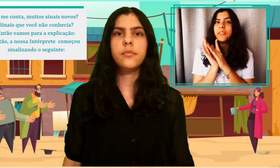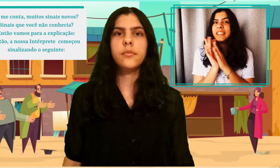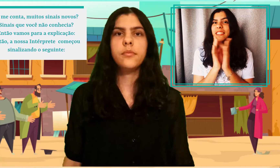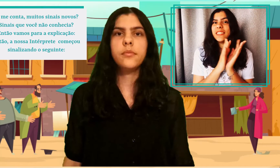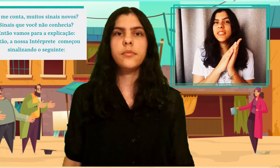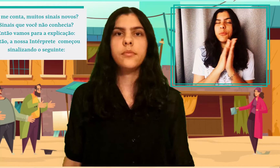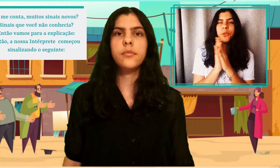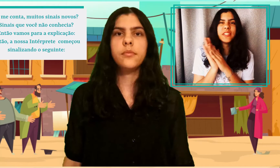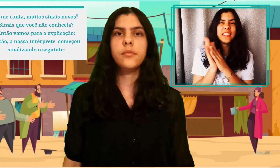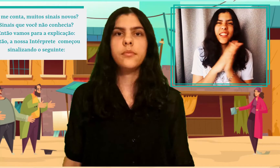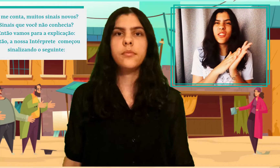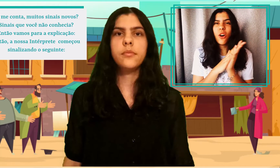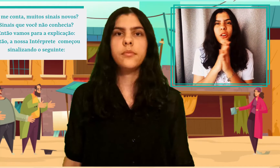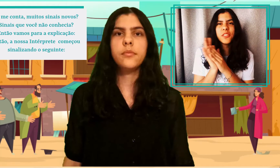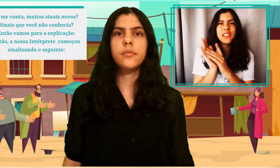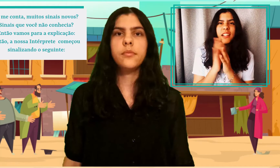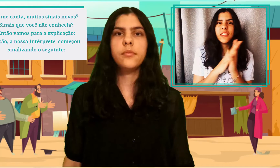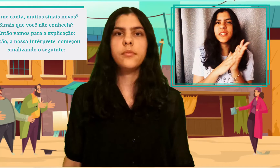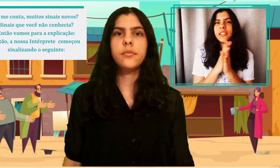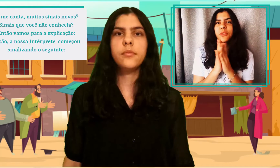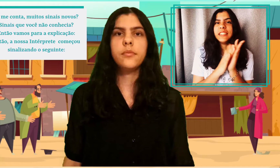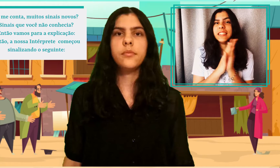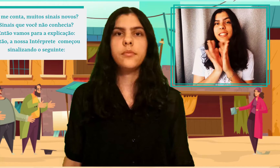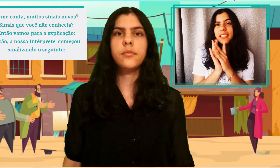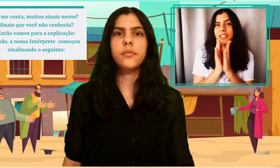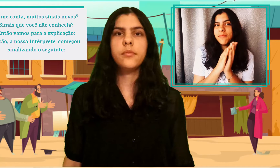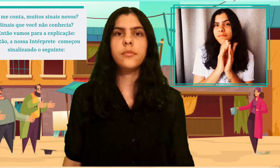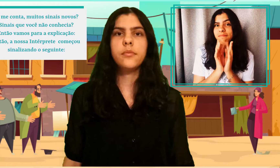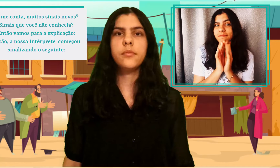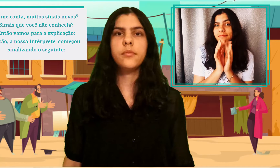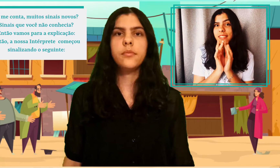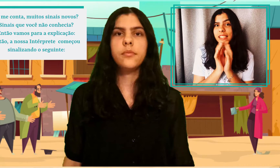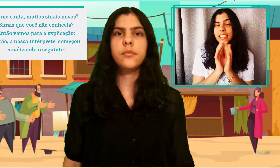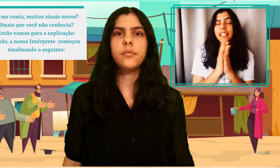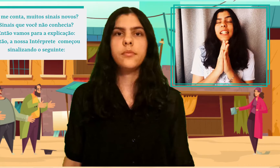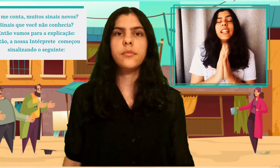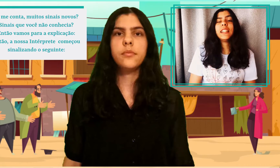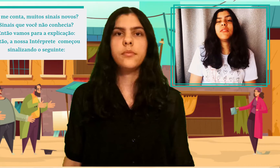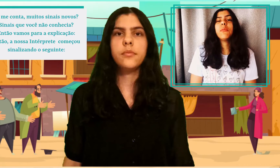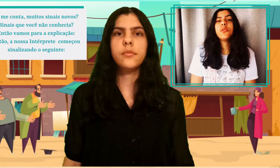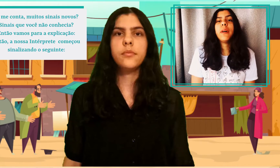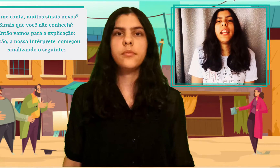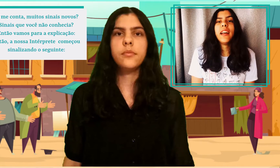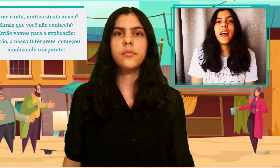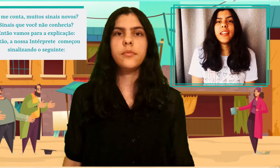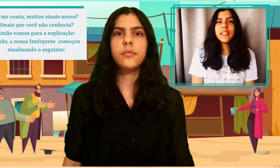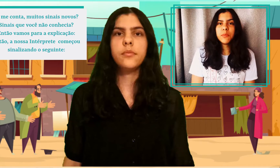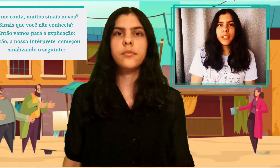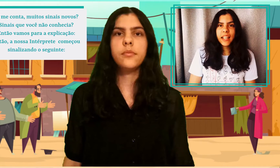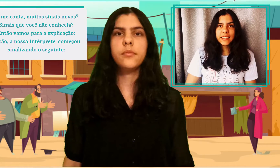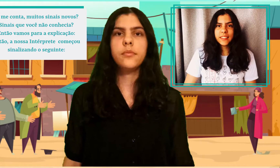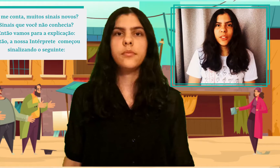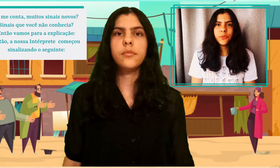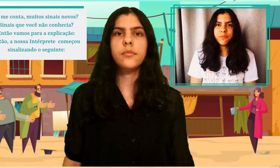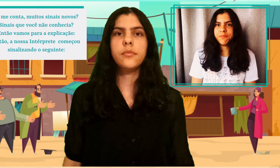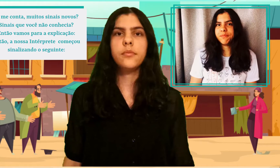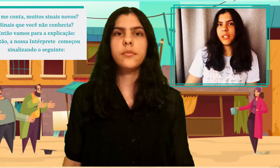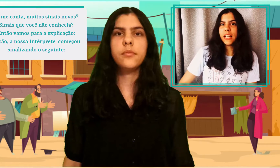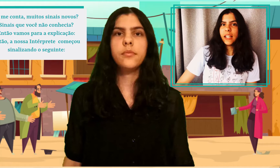E aí, me conta, muitos sinais novos, sinais que você não conhecia? Então vamos para a